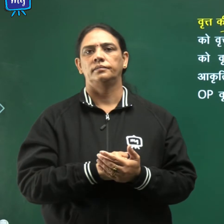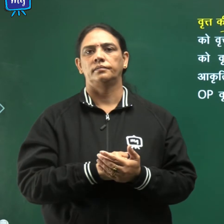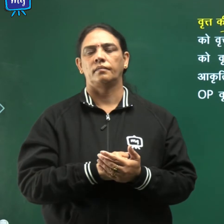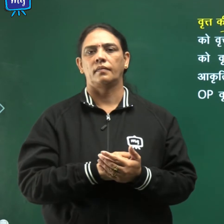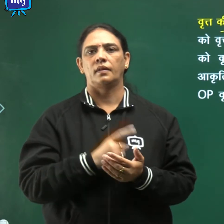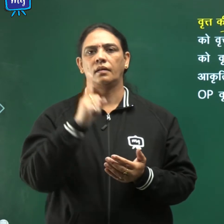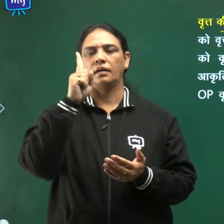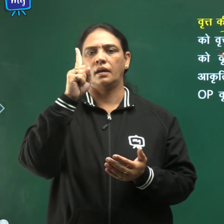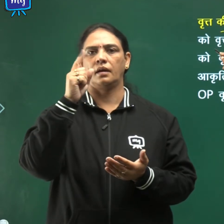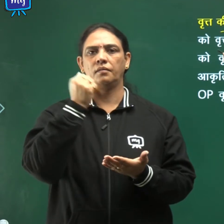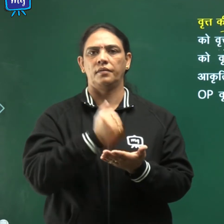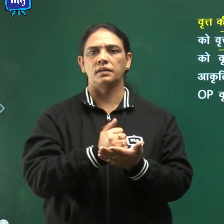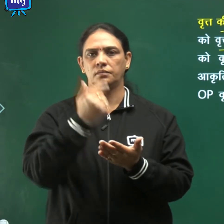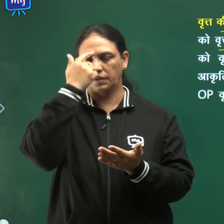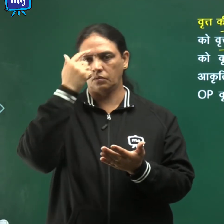एक स्थिर बिंदु को